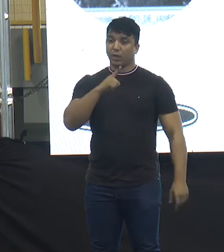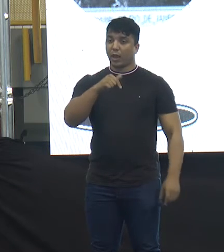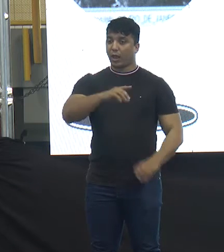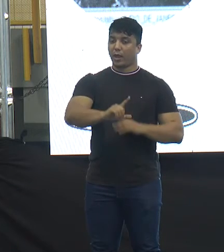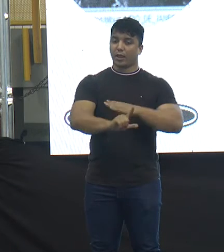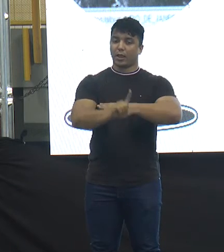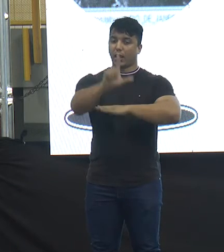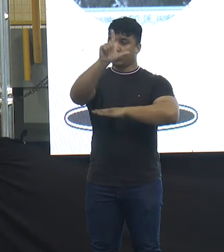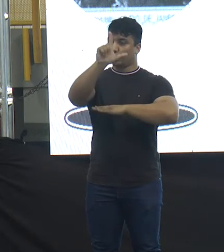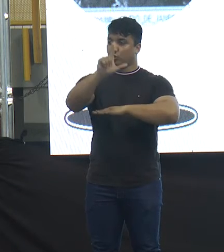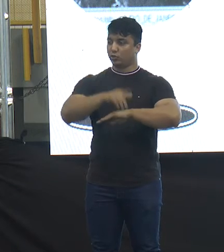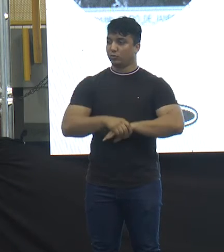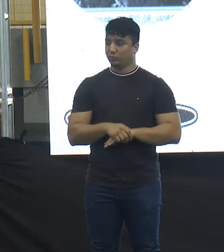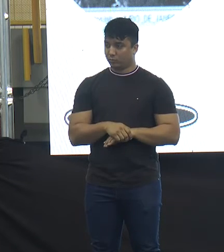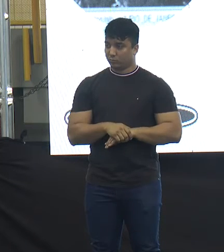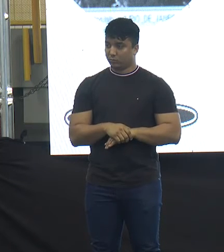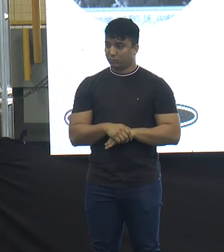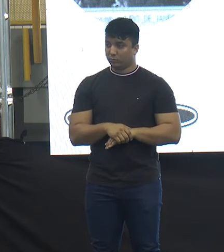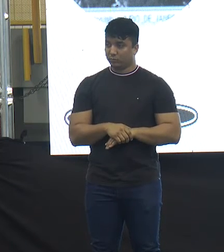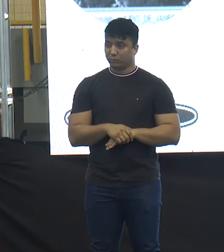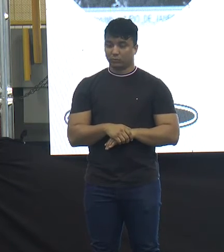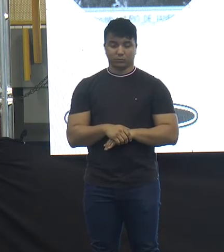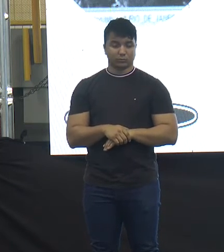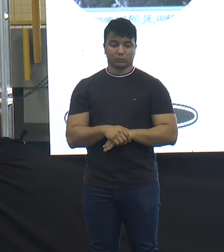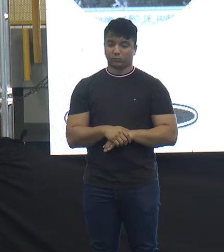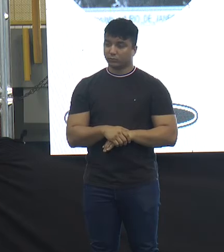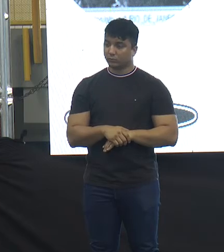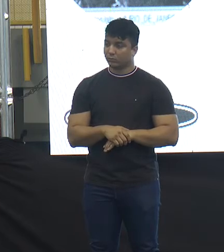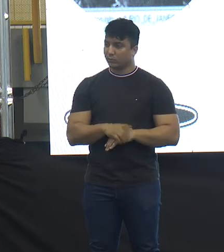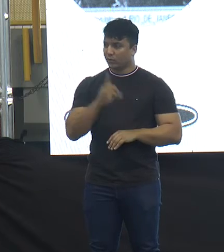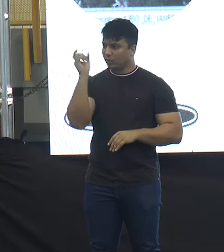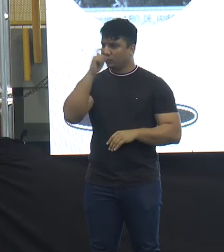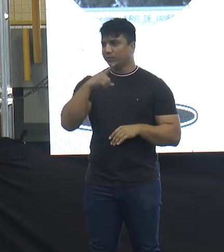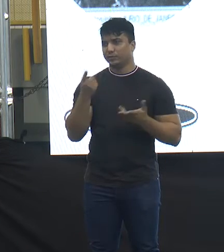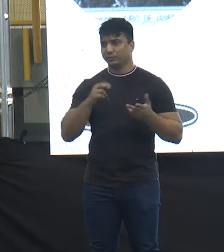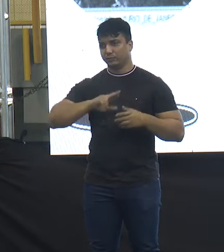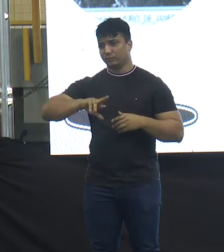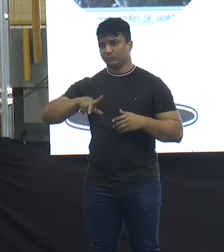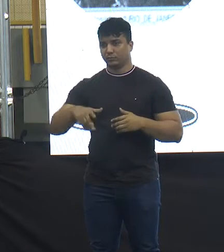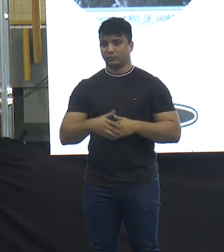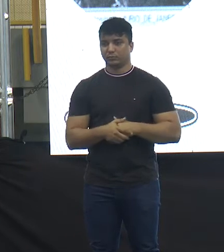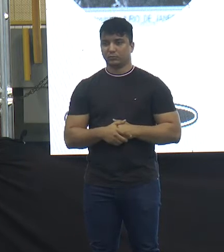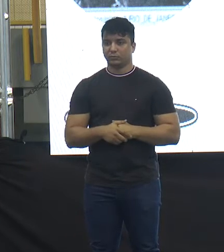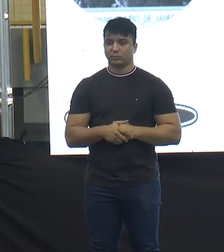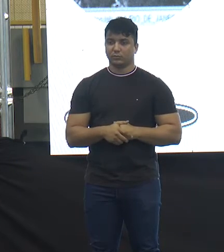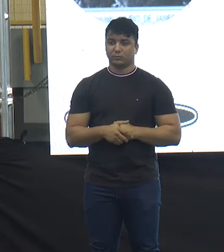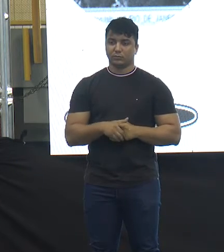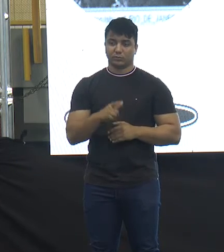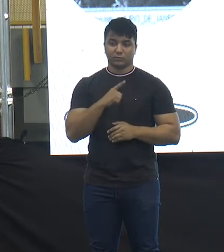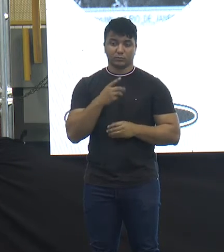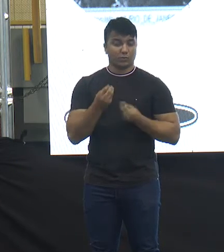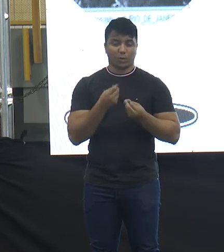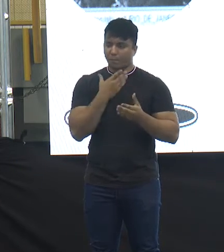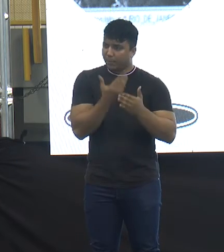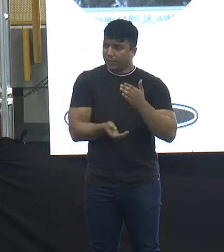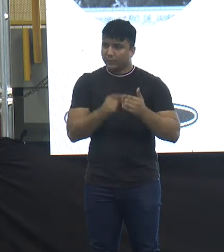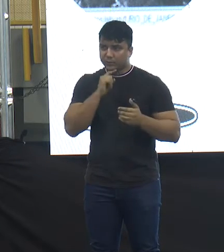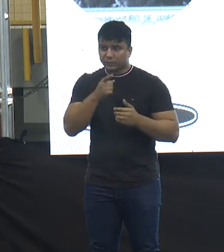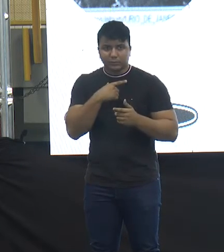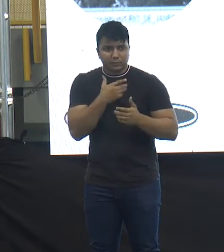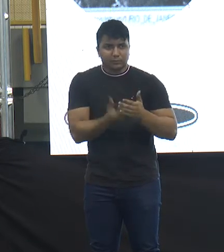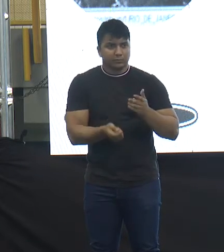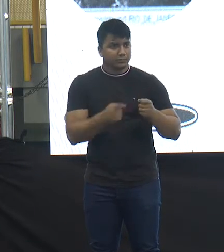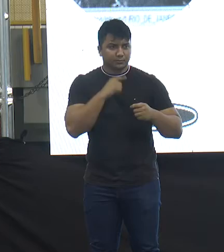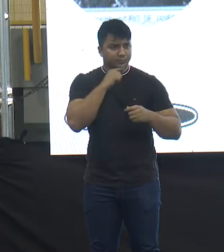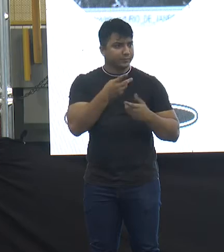nascente. Está o leste. Tem dificuldade de fazer uma questão dessa? Não tem. Tem como perder uma questão dessa? Não tem,